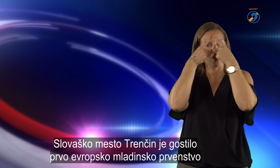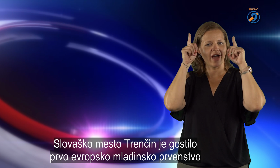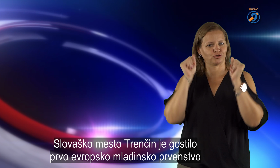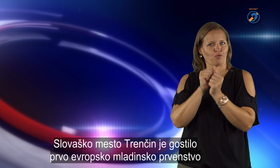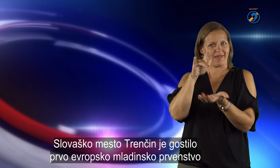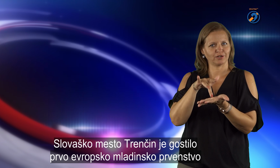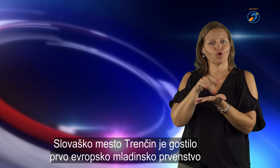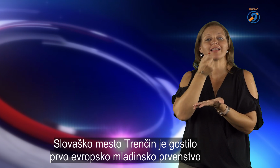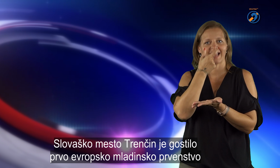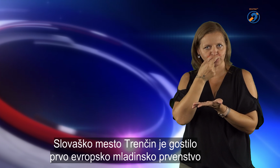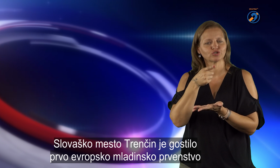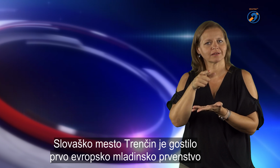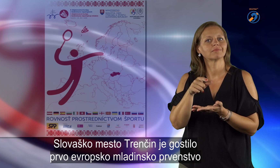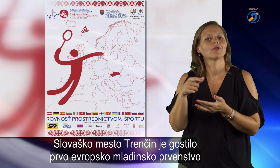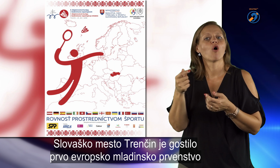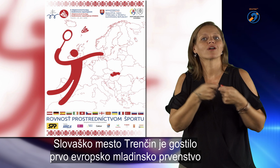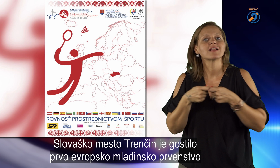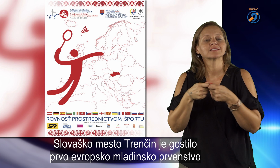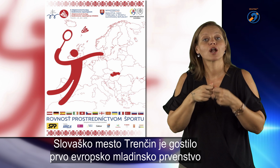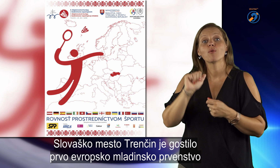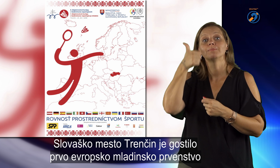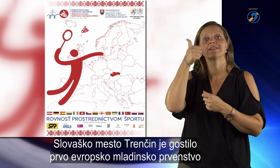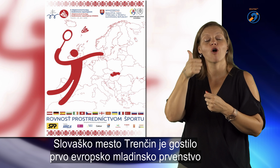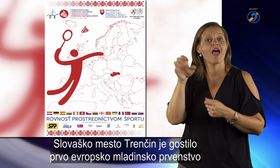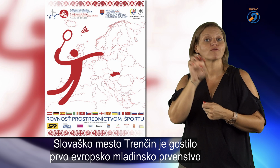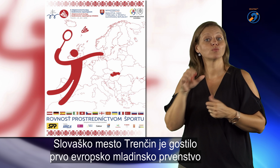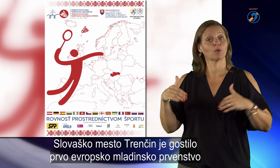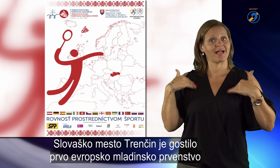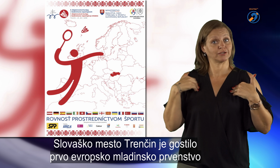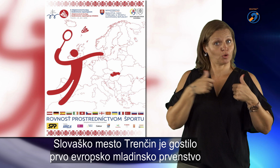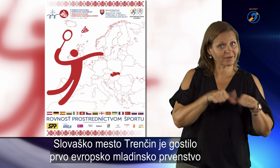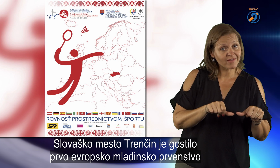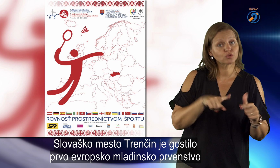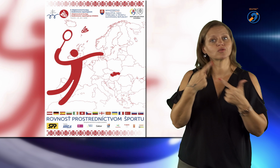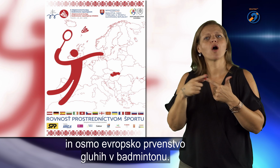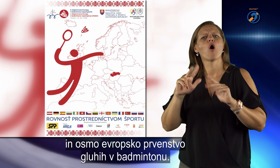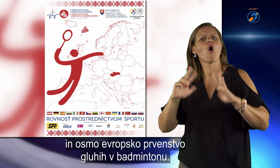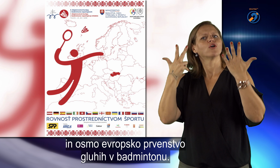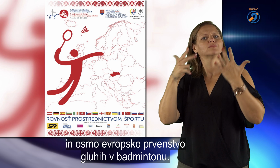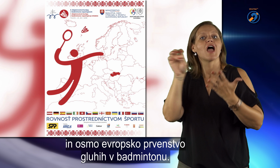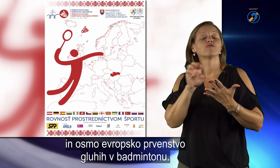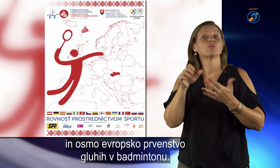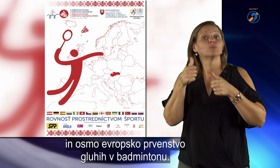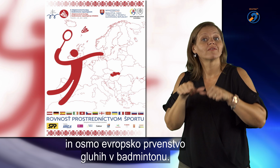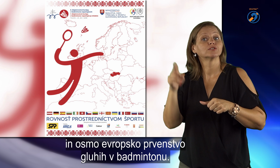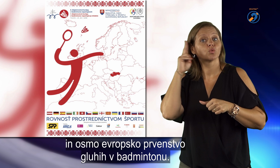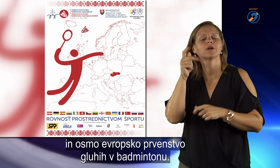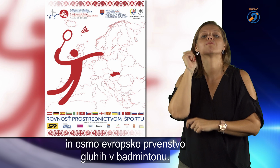Slovaško mesto Trenčín je gostilo prvo evropsko mladinsko prvenstvo in 8. evropsko prvenstvo gluhih v